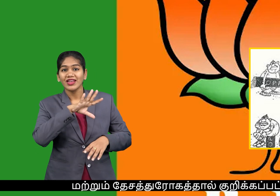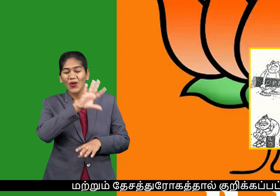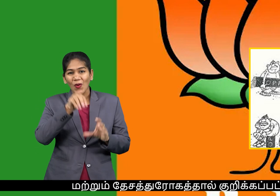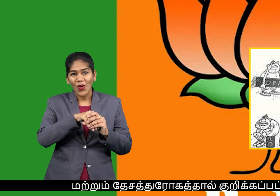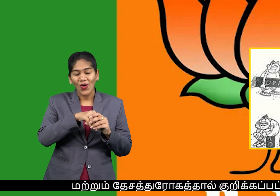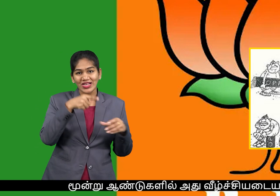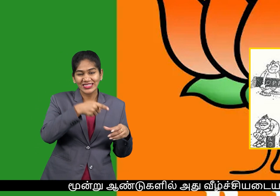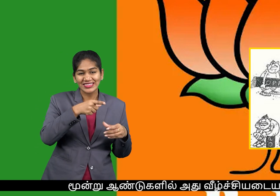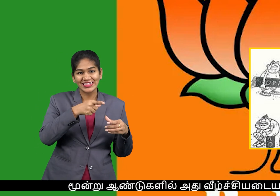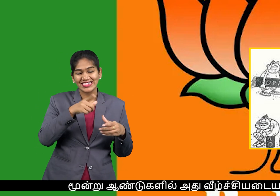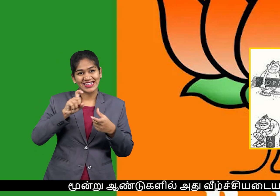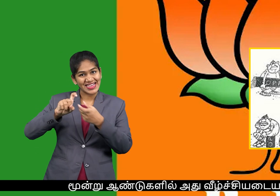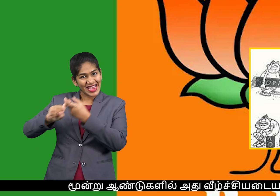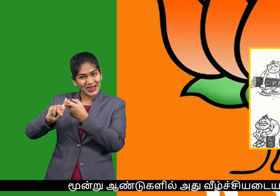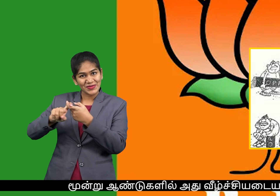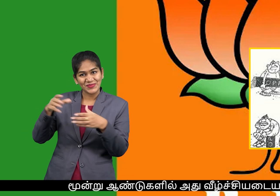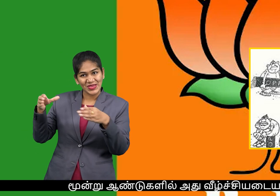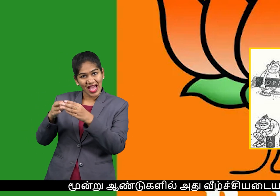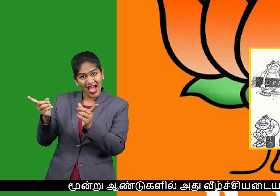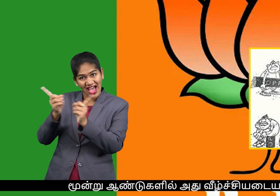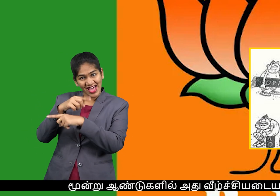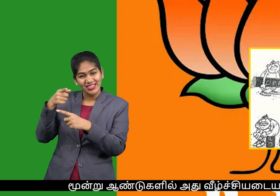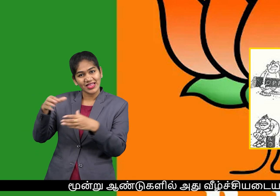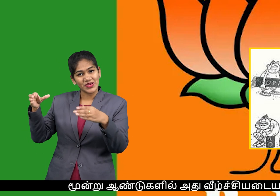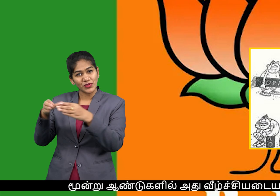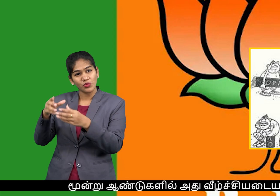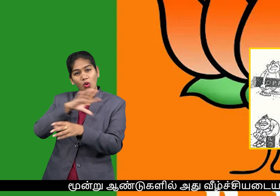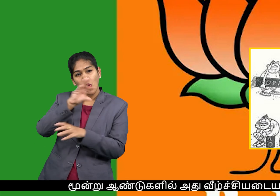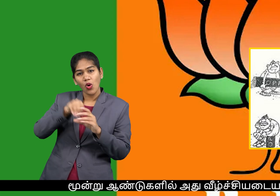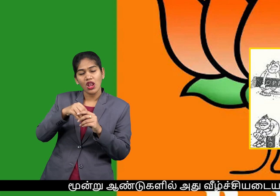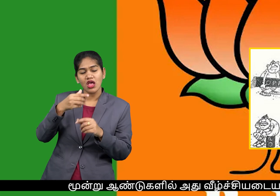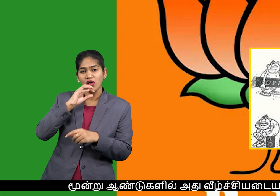குறிக்கப்பட்டது. 3 ஆண்டுகளில் அது வீழ்ச்சியடைய வழிவகுத்தது.